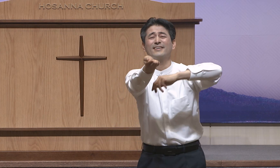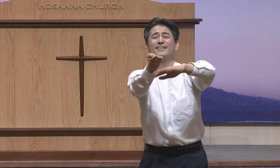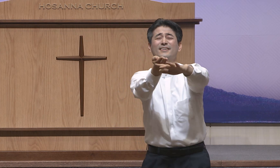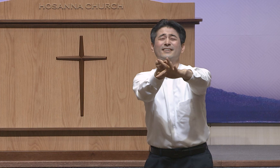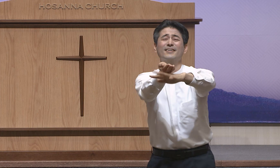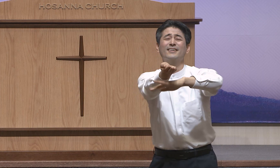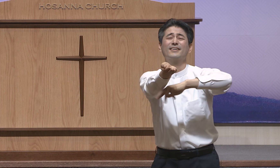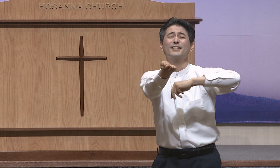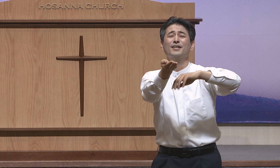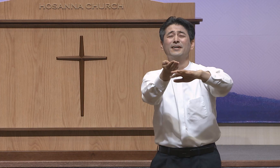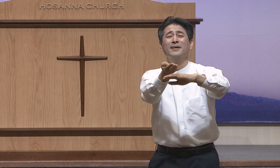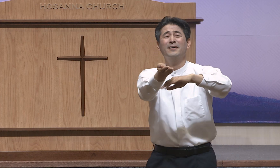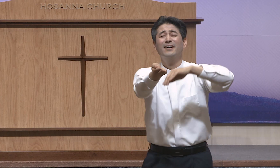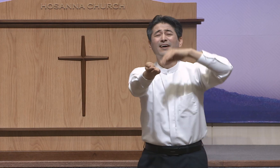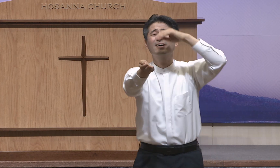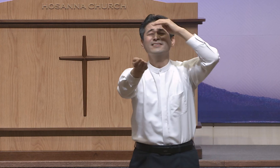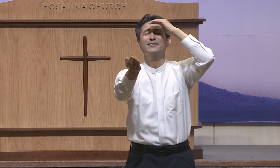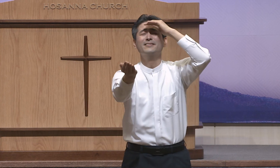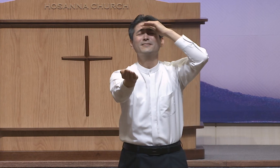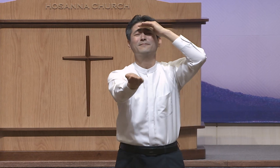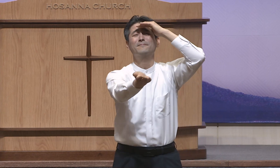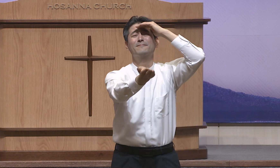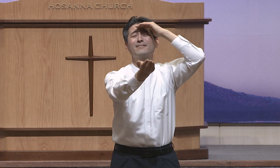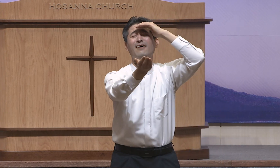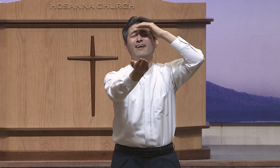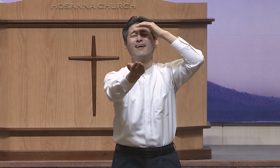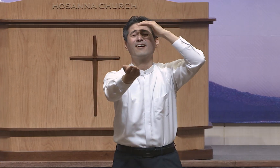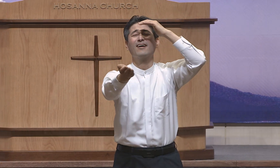흘러내려가는 그 상자를 보며